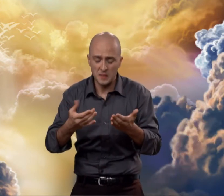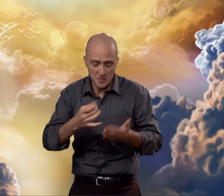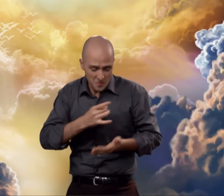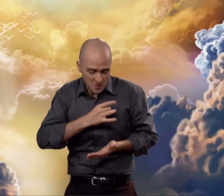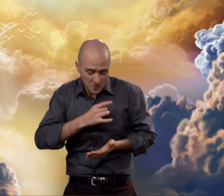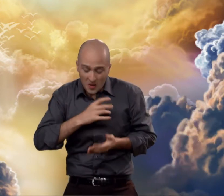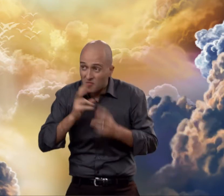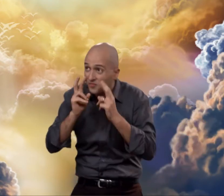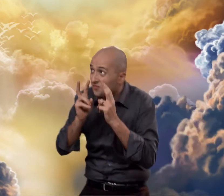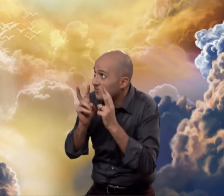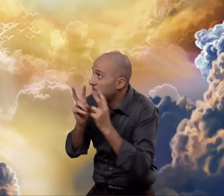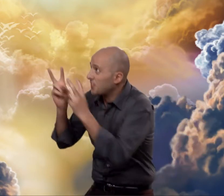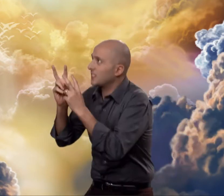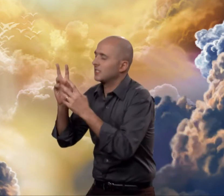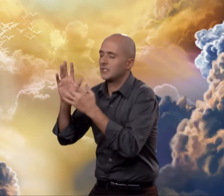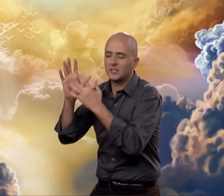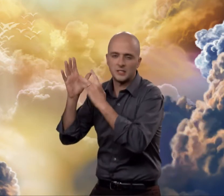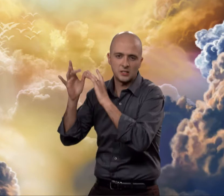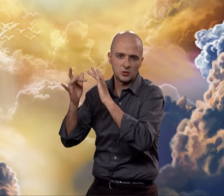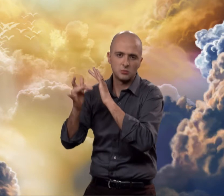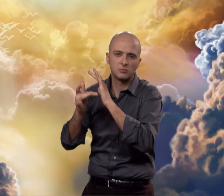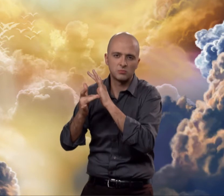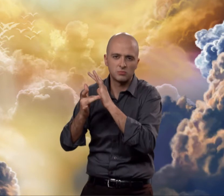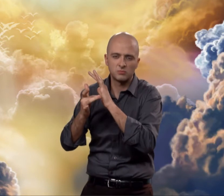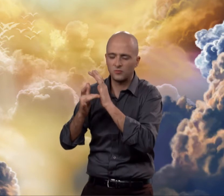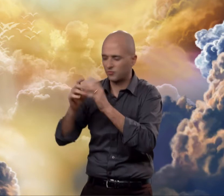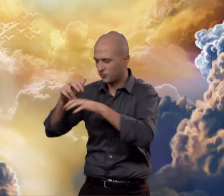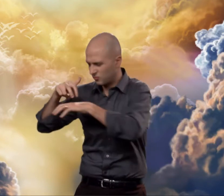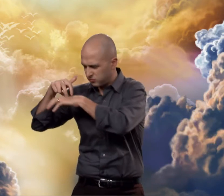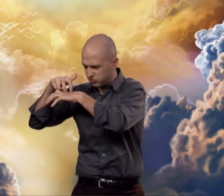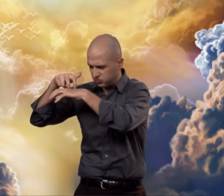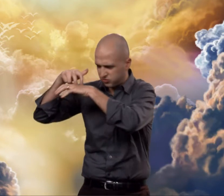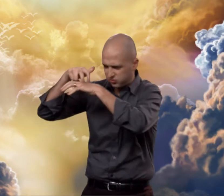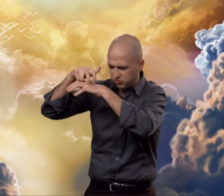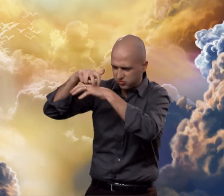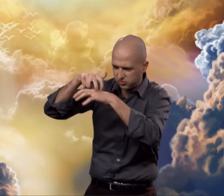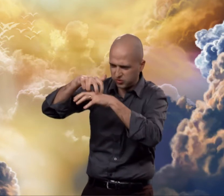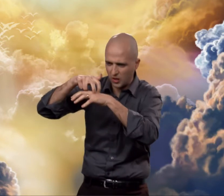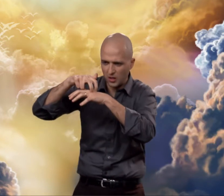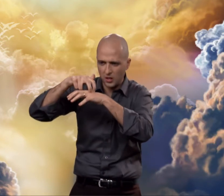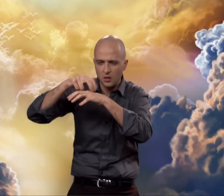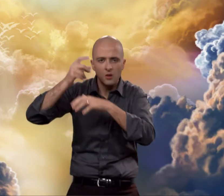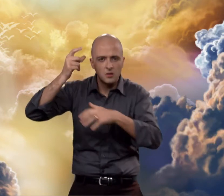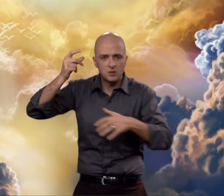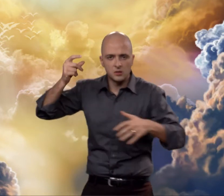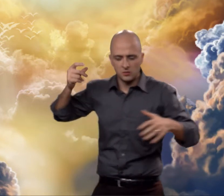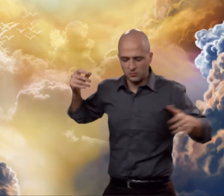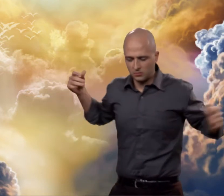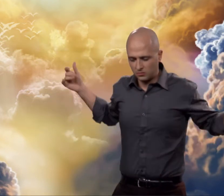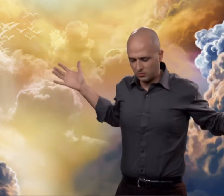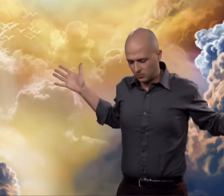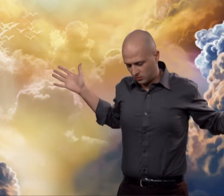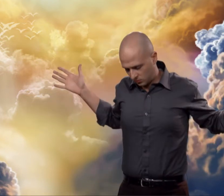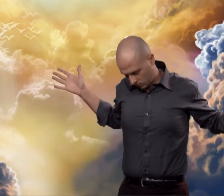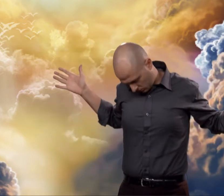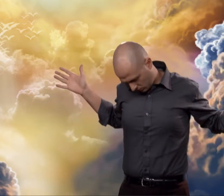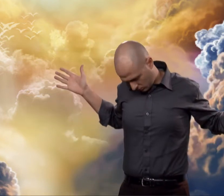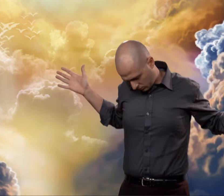nos salvou. A voz do Filho de Deus chama os salvos que dormem. Por toda a terra os mortos